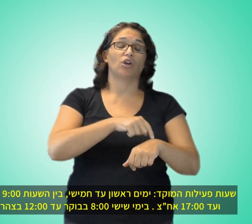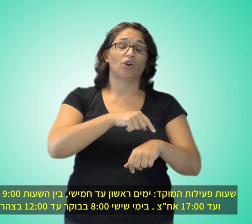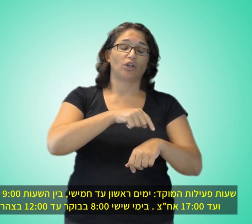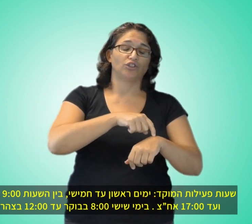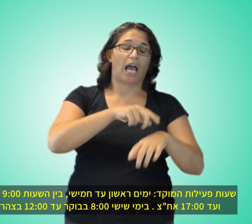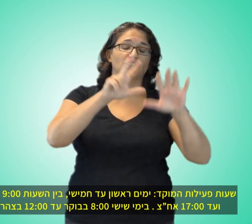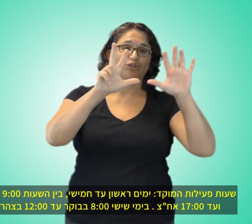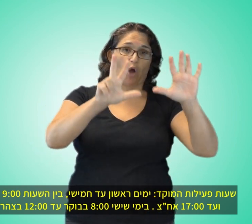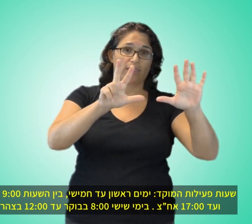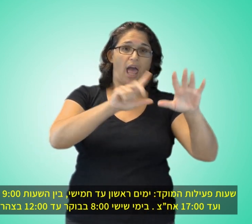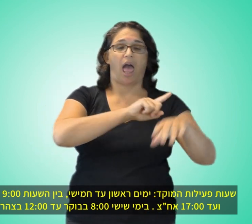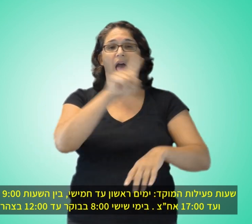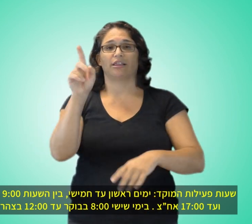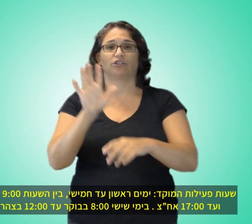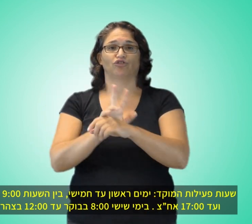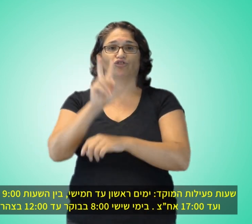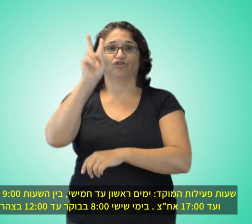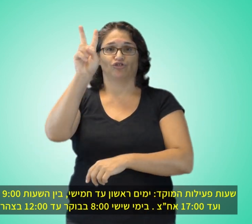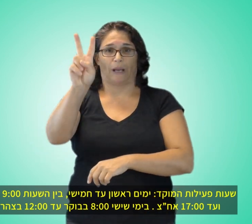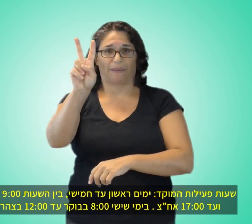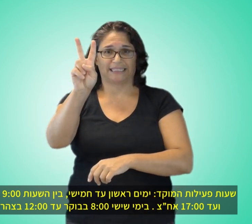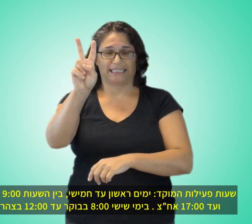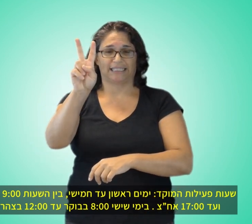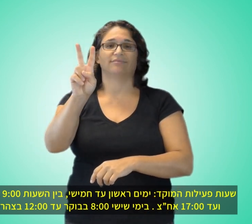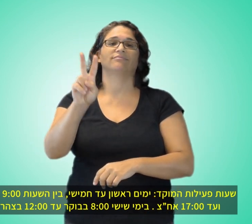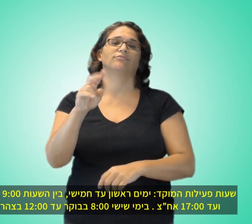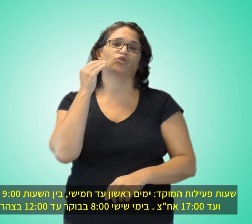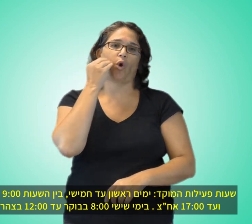8 בבוקר עד 12:00.